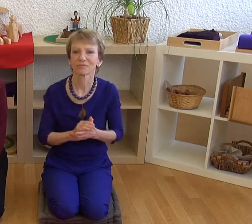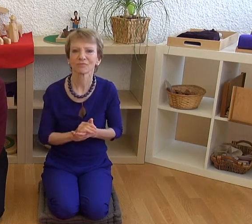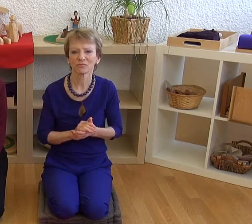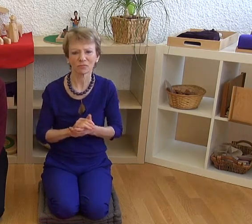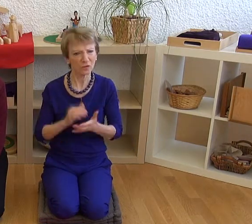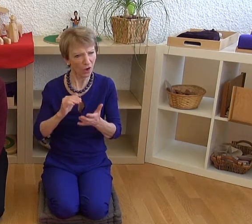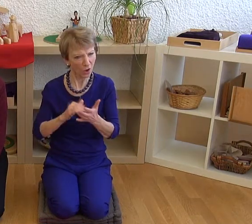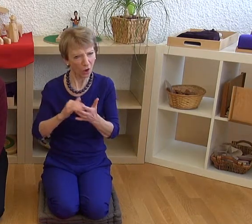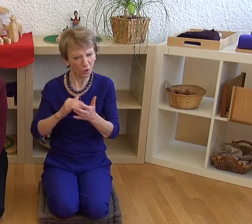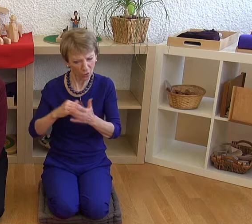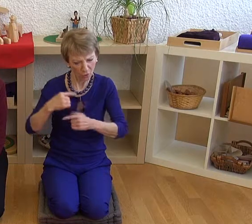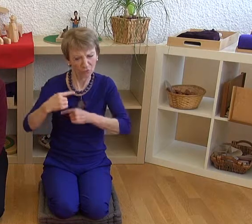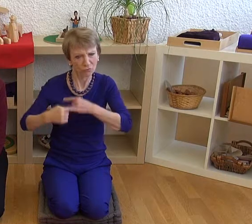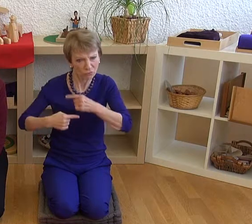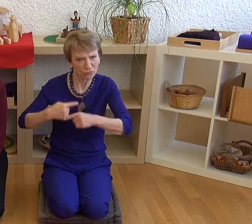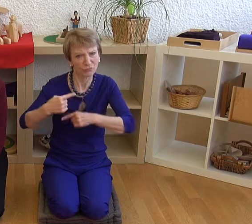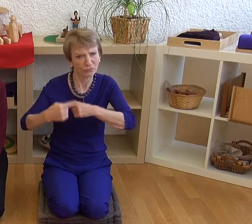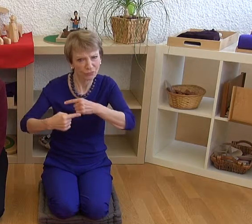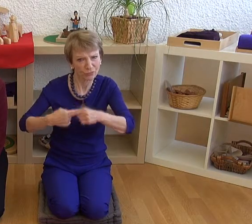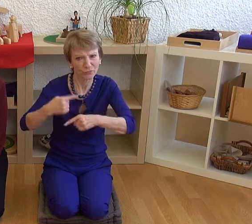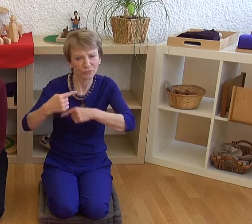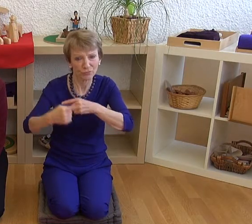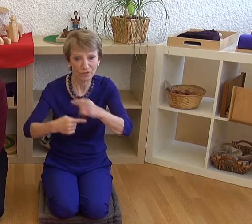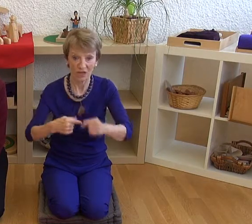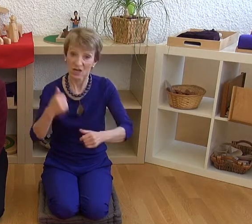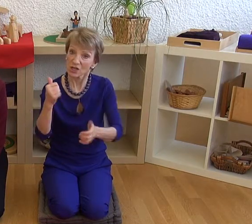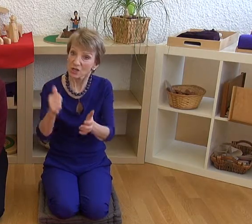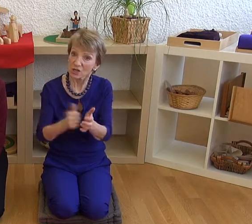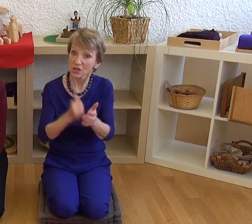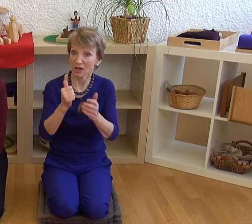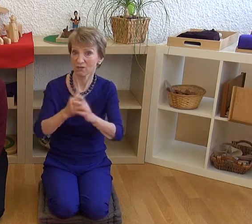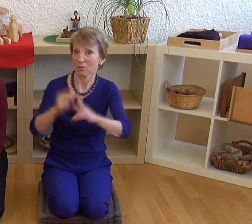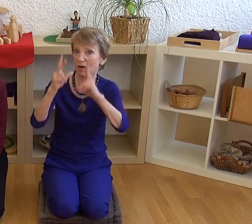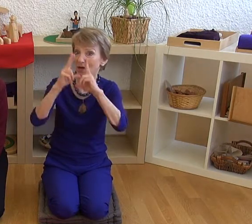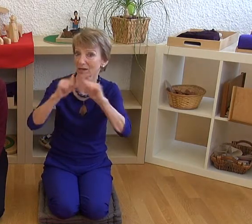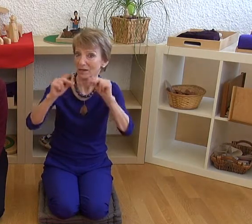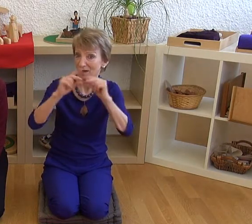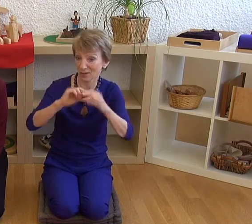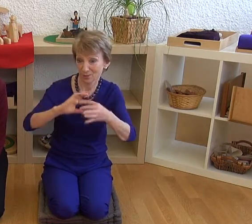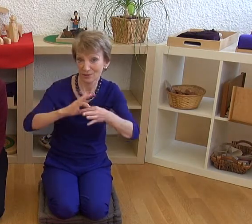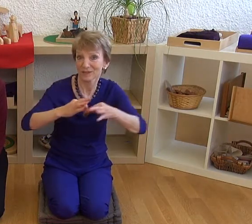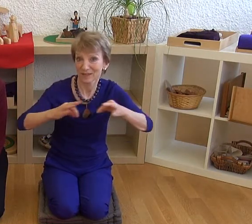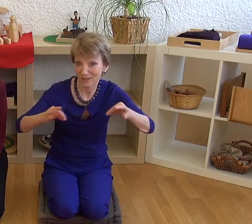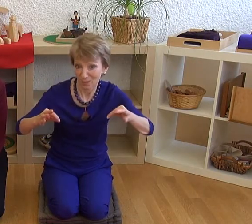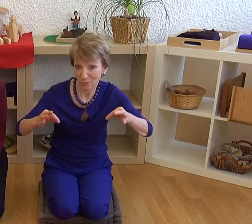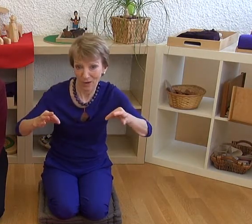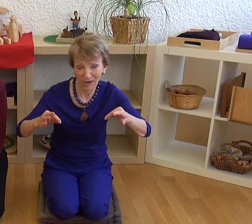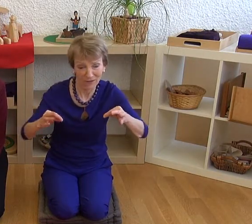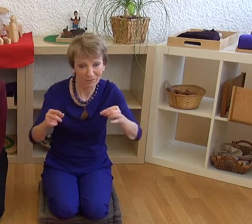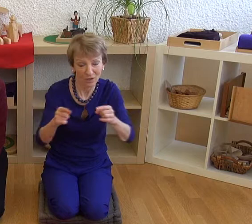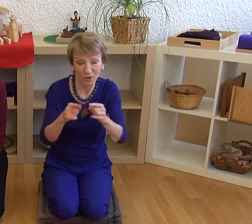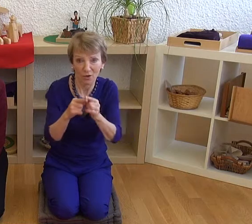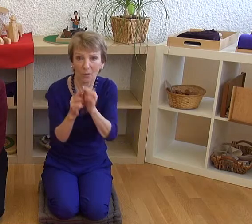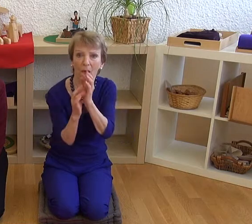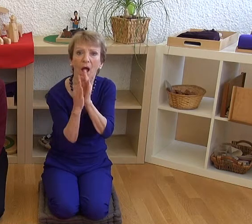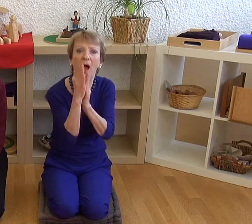se passe encore chaque fois que nous racontons ce récit. C'est comme du feu.